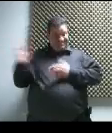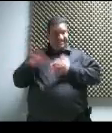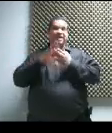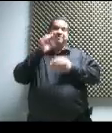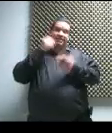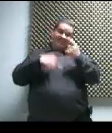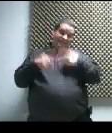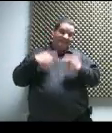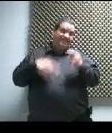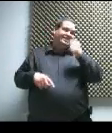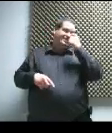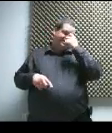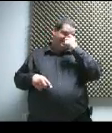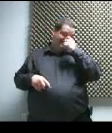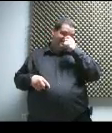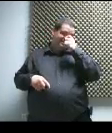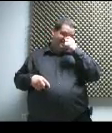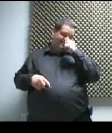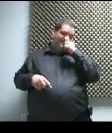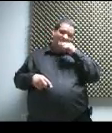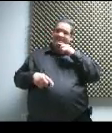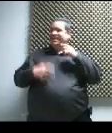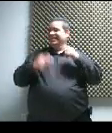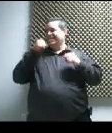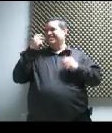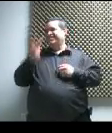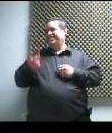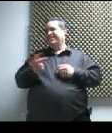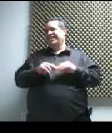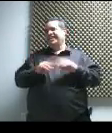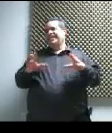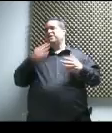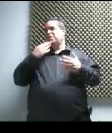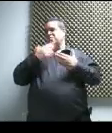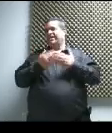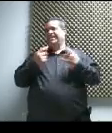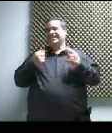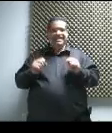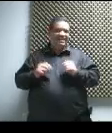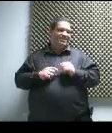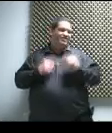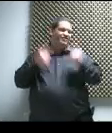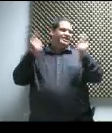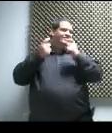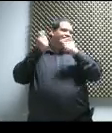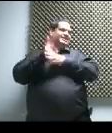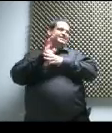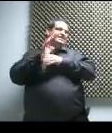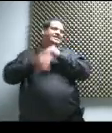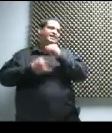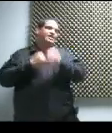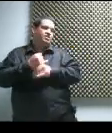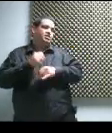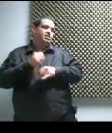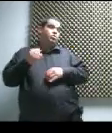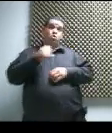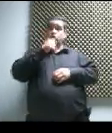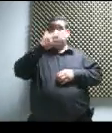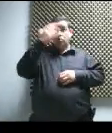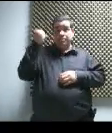Ah, pues bien. ya está practicando la seña, la verdad es que no le salen. Mira, Festival de Cine Internacional de San Juan. No se